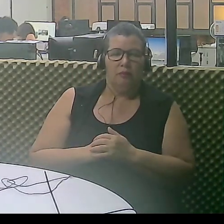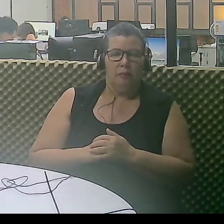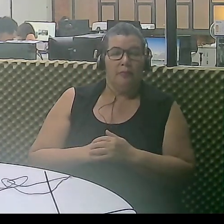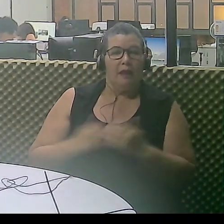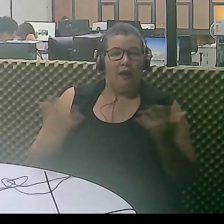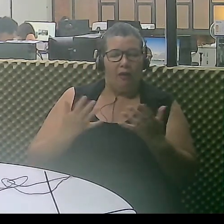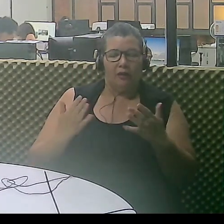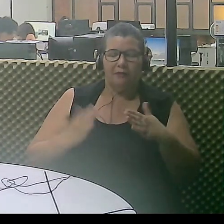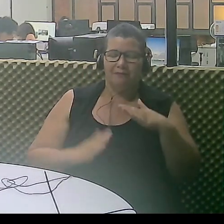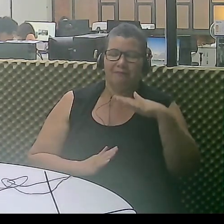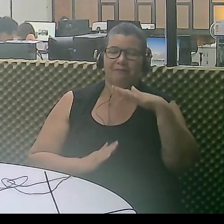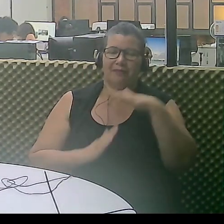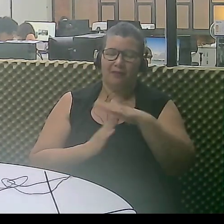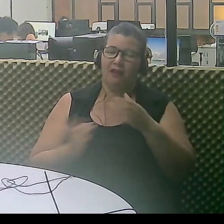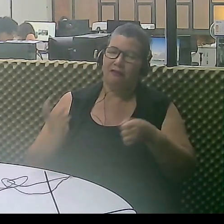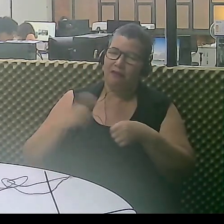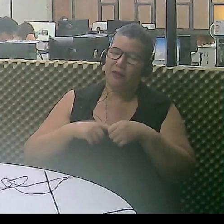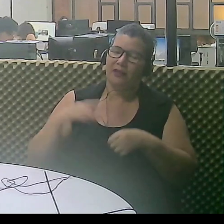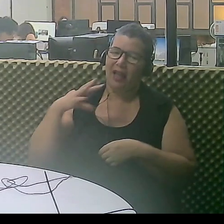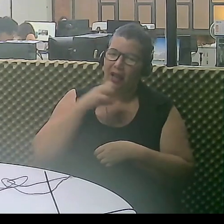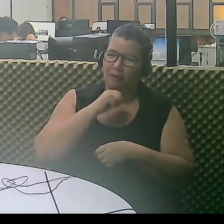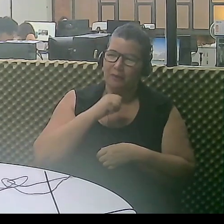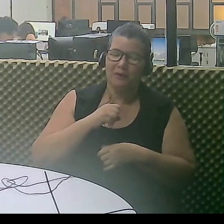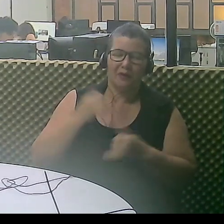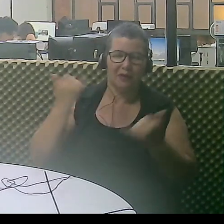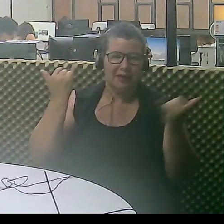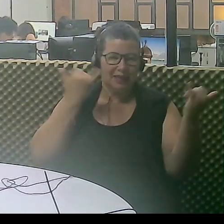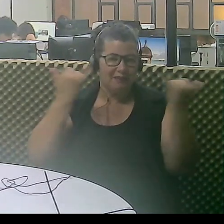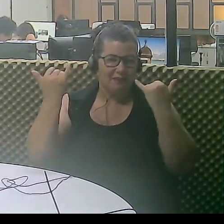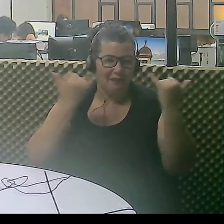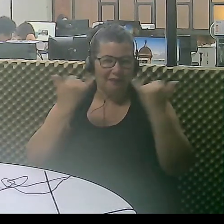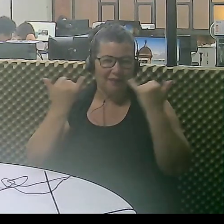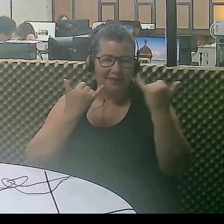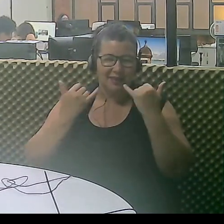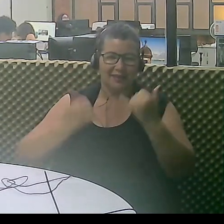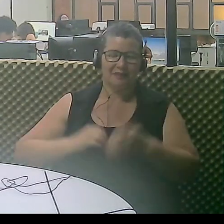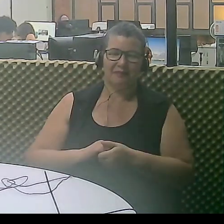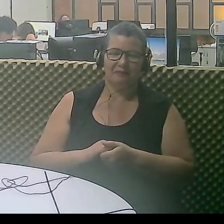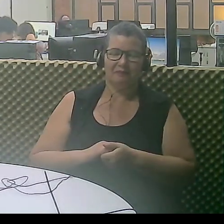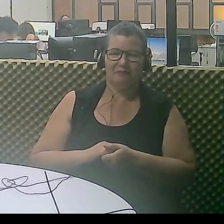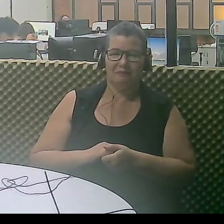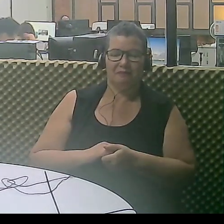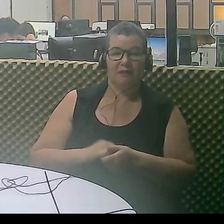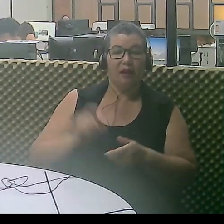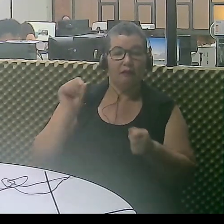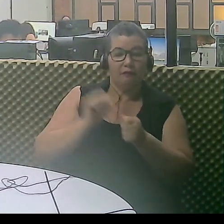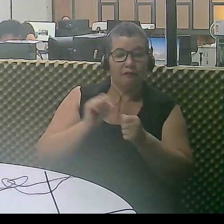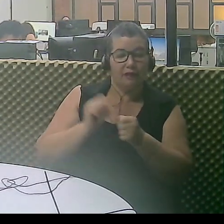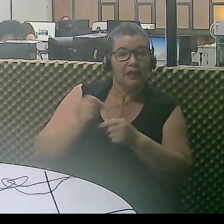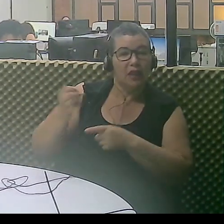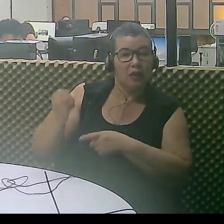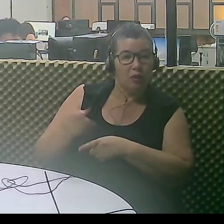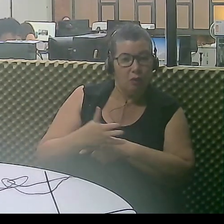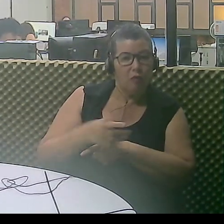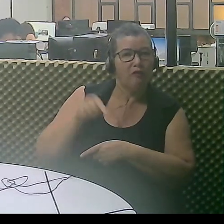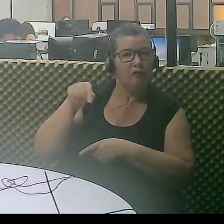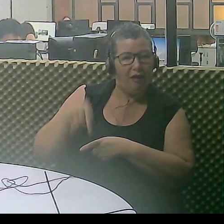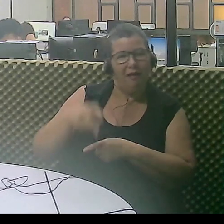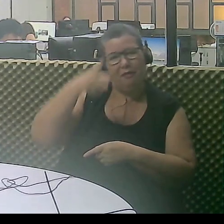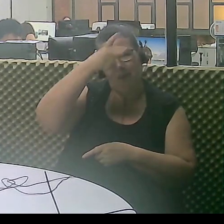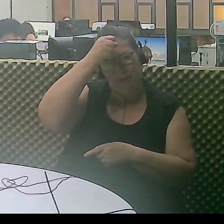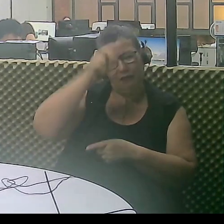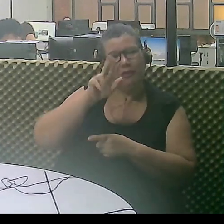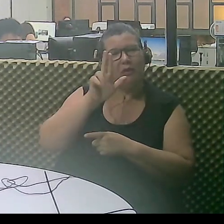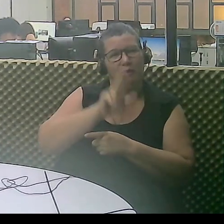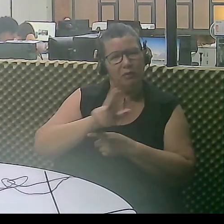Vamos para um rápido intervalo, já já voltamos com o Giro de Notícias. Inovar é com a Prefeitura de Uberlândia. Ela